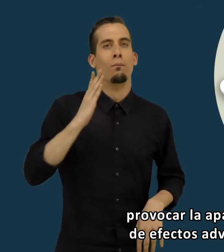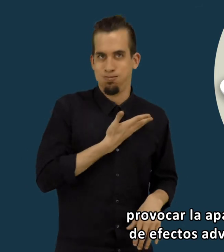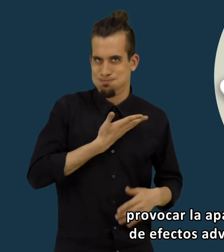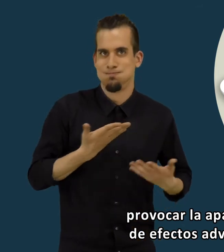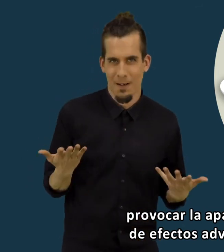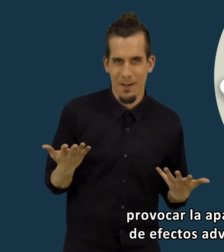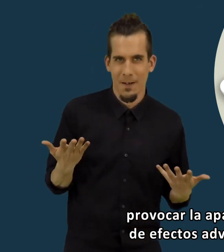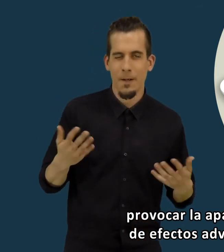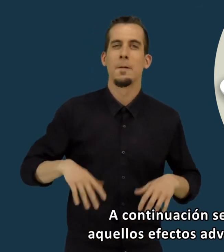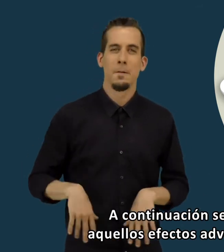adversos.